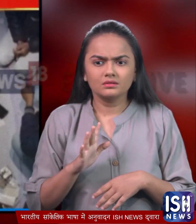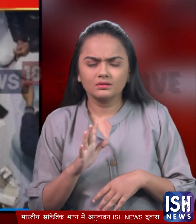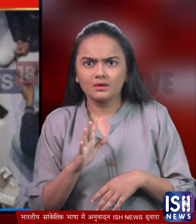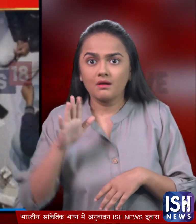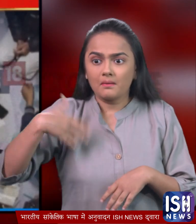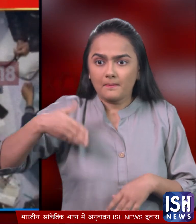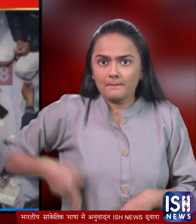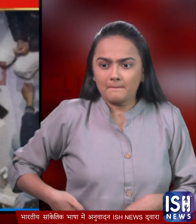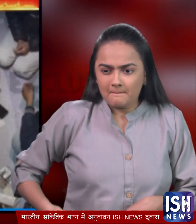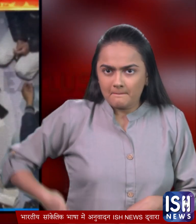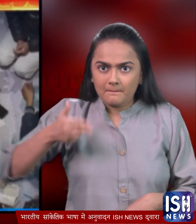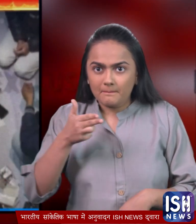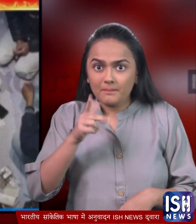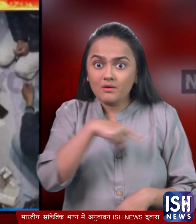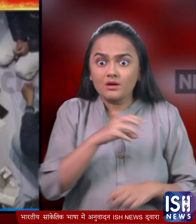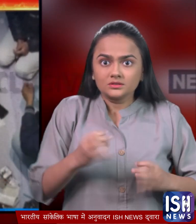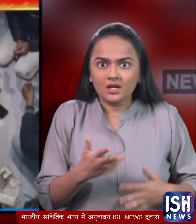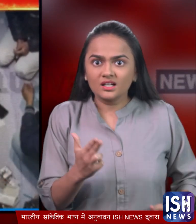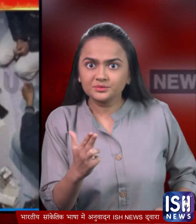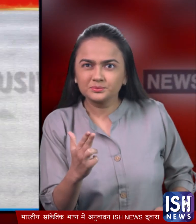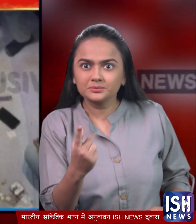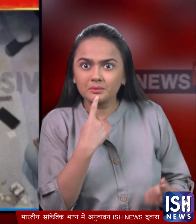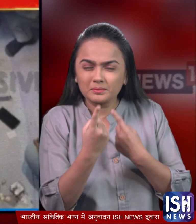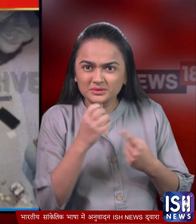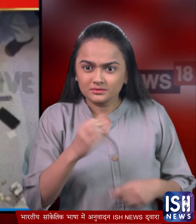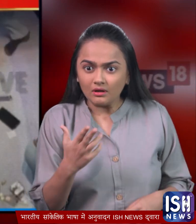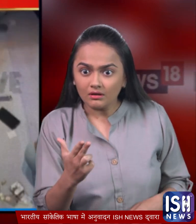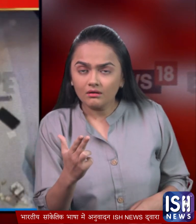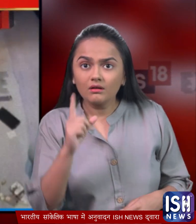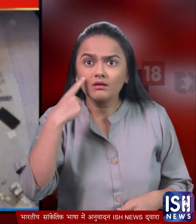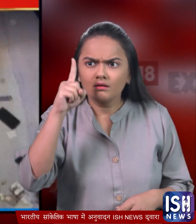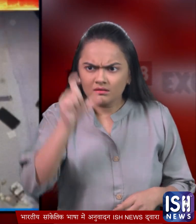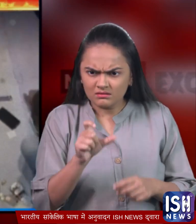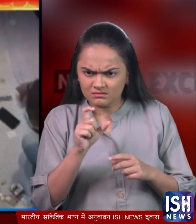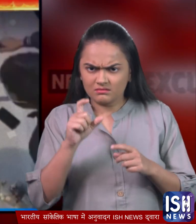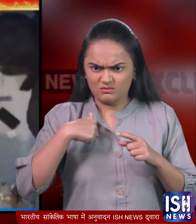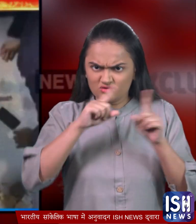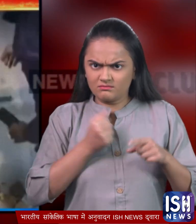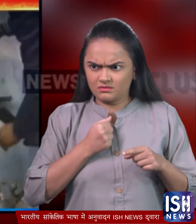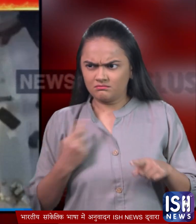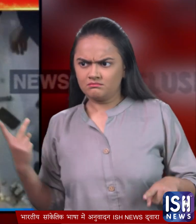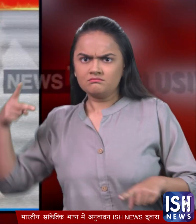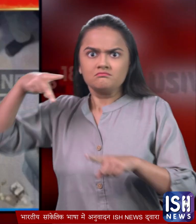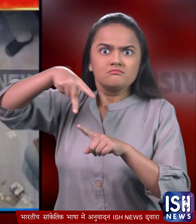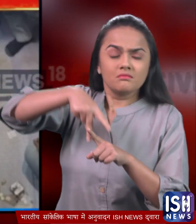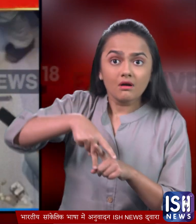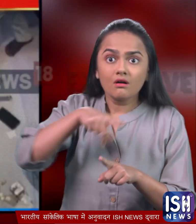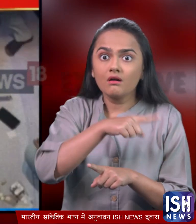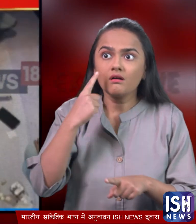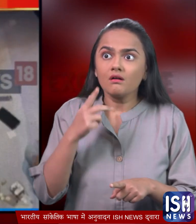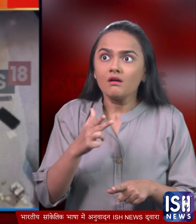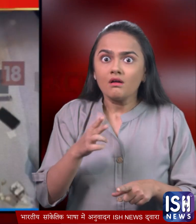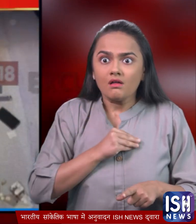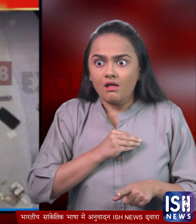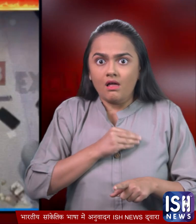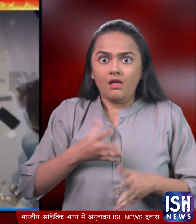जेब से बंदूक निकाल ली। वो दुकानदारों को धमकाने की कोशिश में लगा ही था कि उनमें एक ने उसकी तरफ झपट्टा मार दिया। जैसे ही वो लोग लुटेरे की तरफ